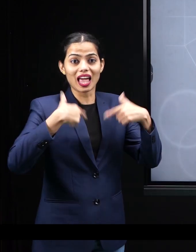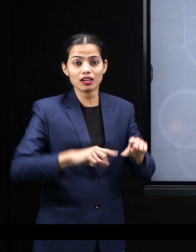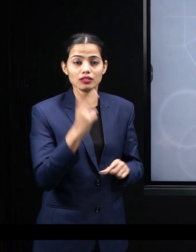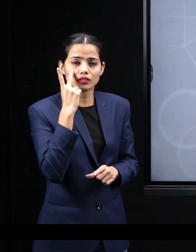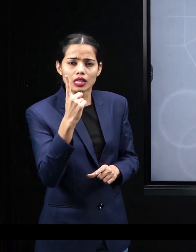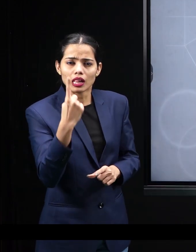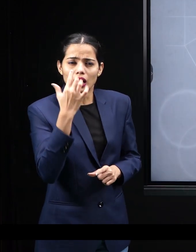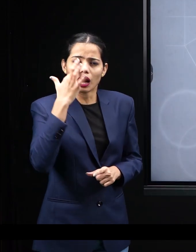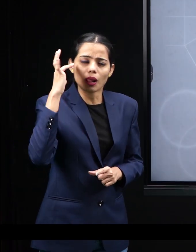தேற்றம் 3.